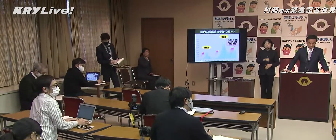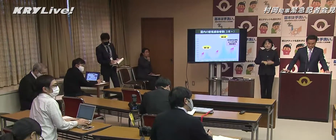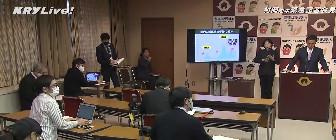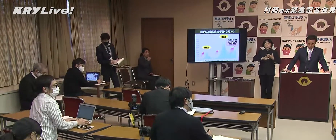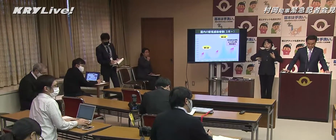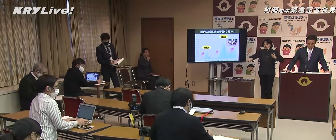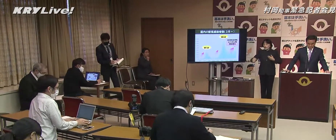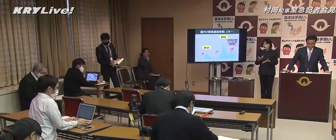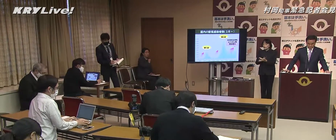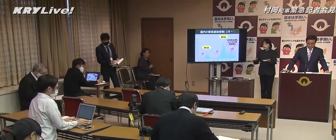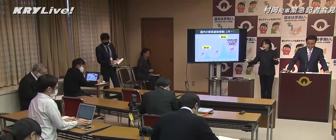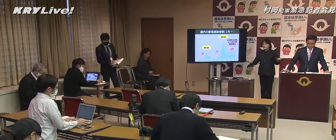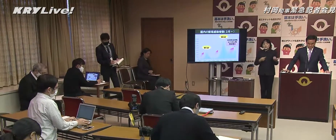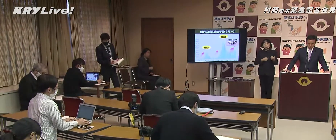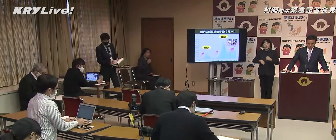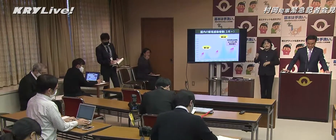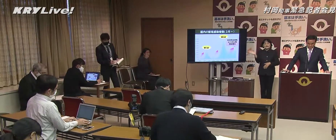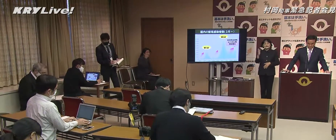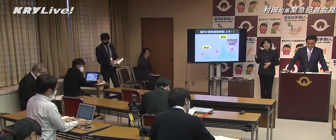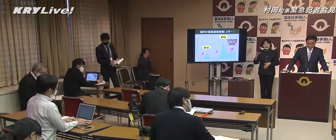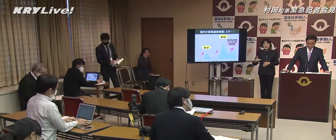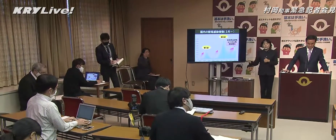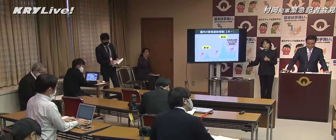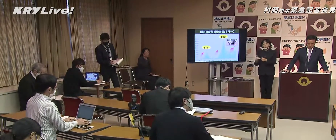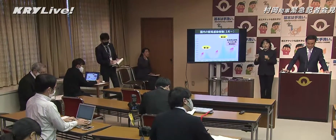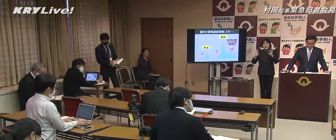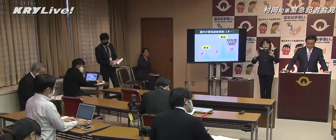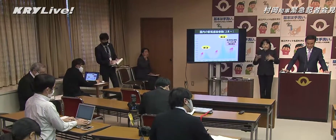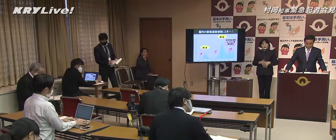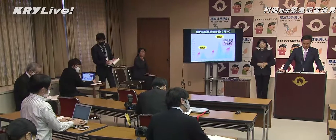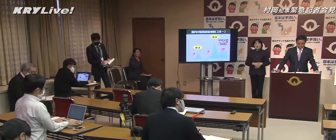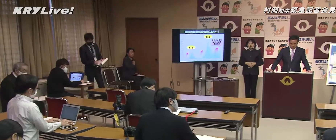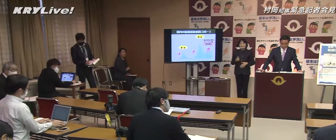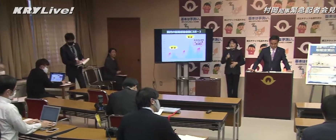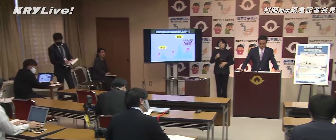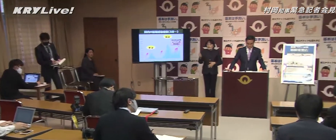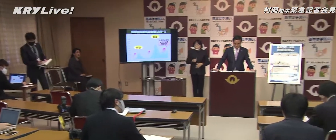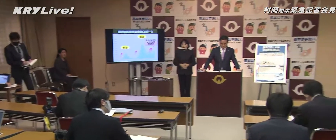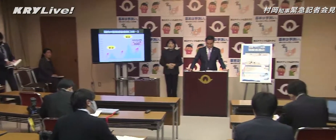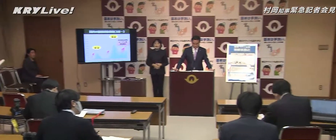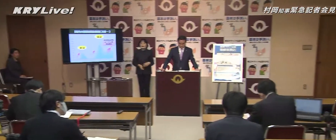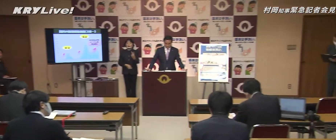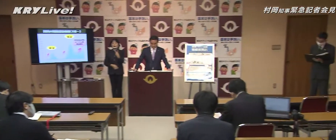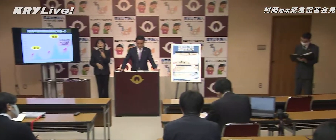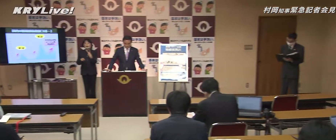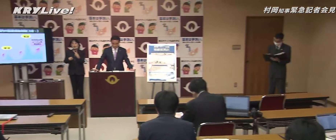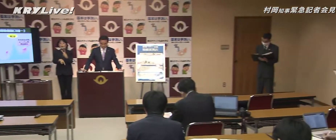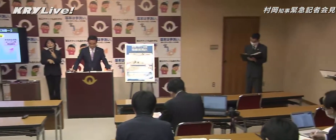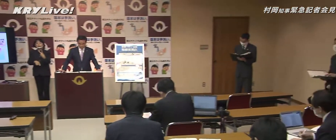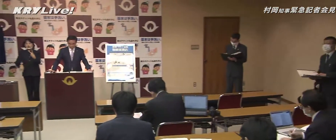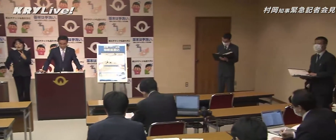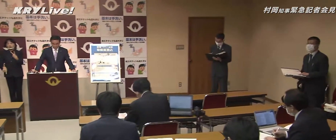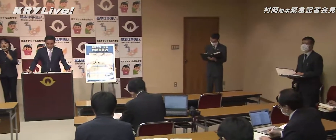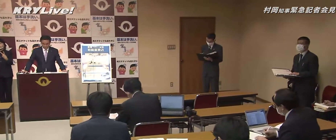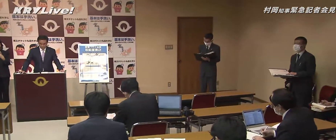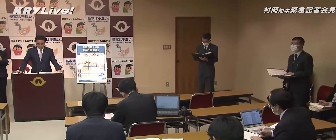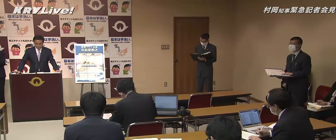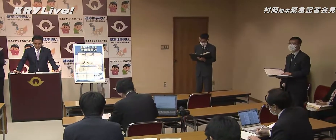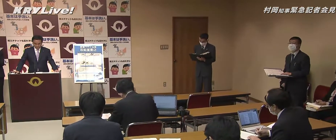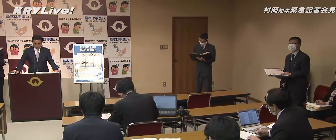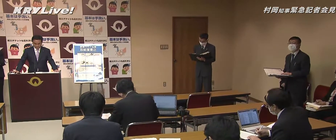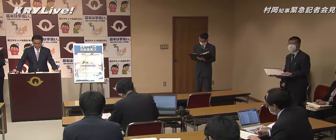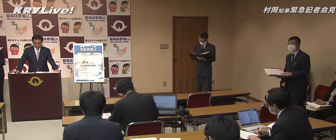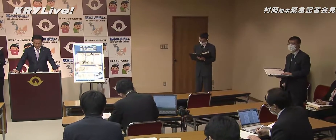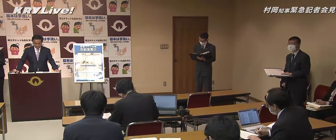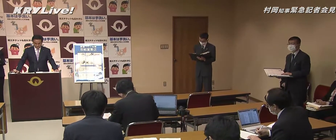ございません。 あ、そうです。 はい、ただ2名の方については当日感染を受けた可能性があるので、念のために